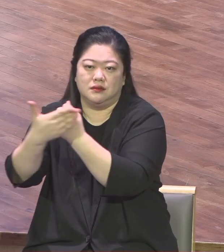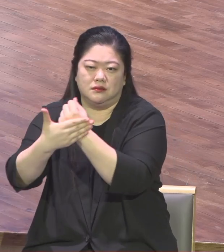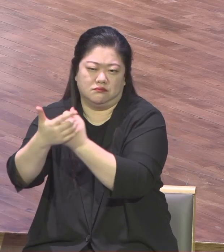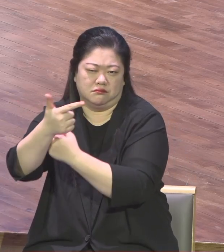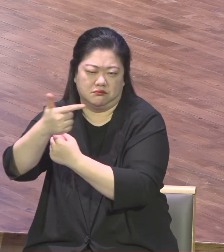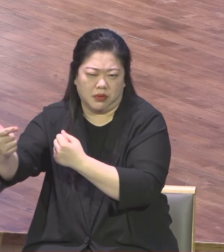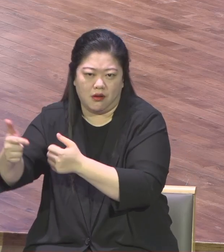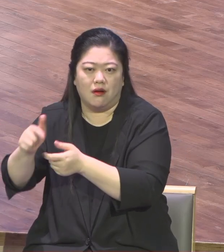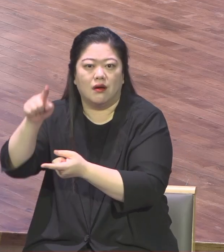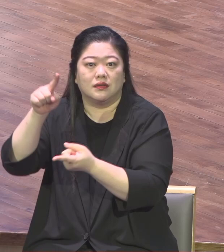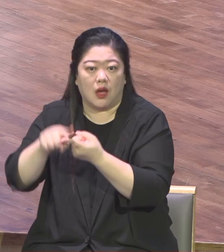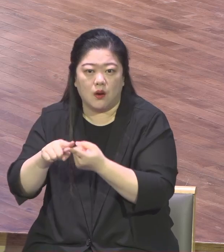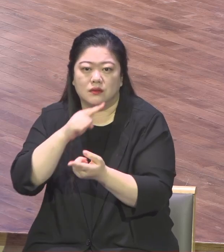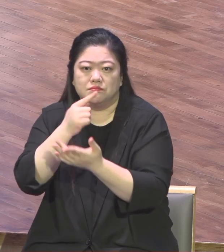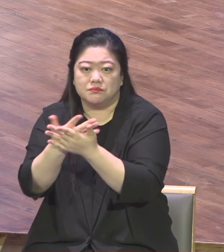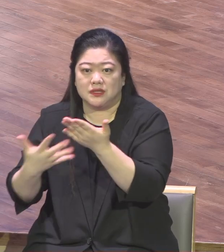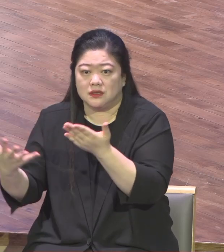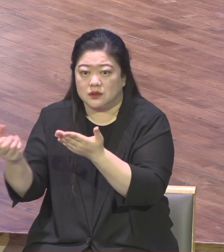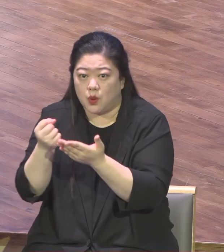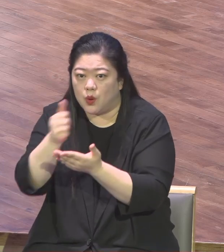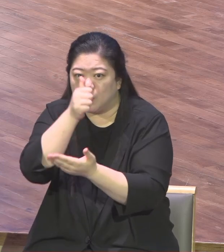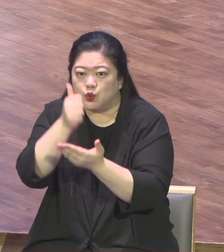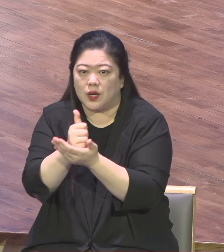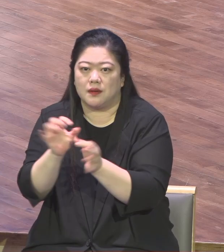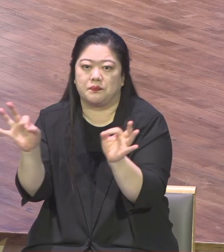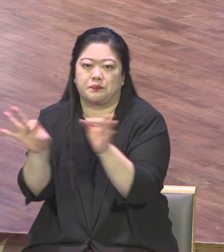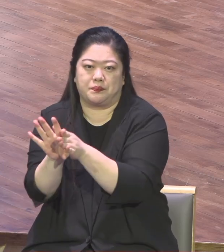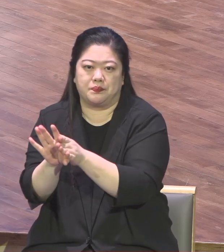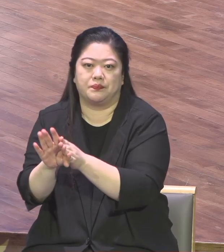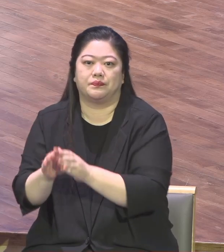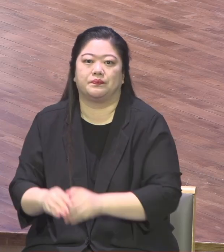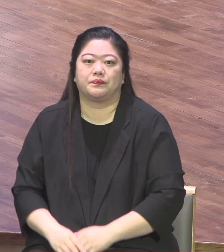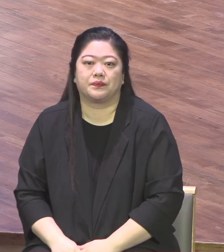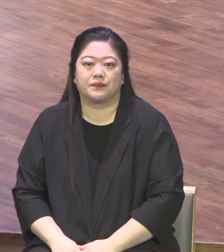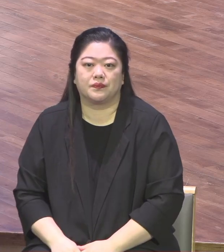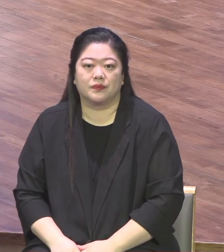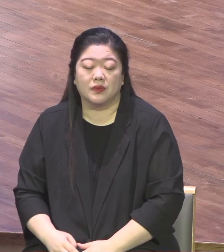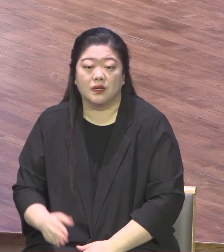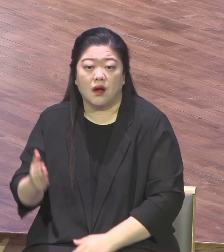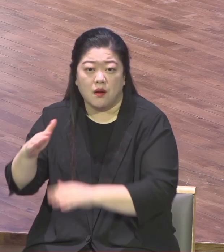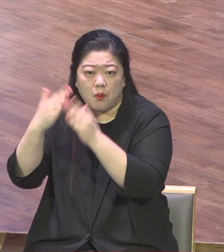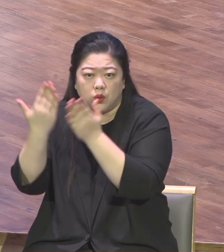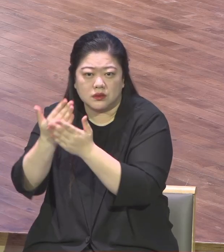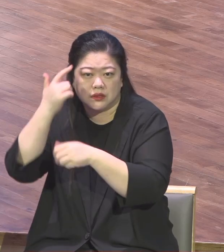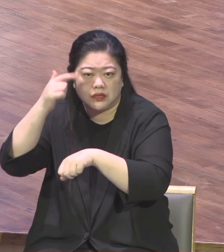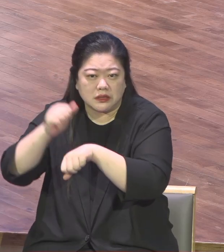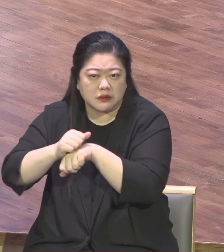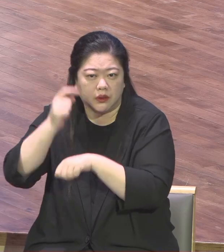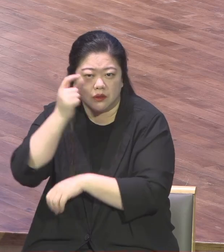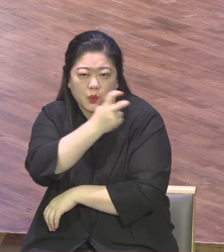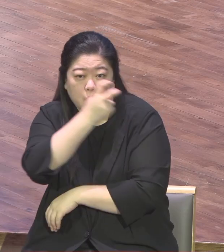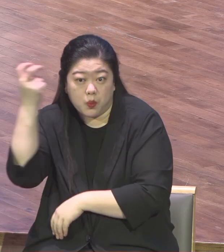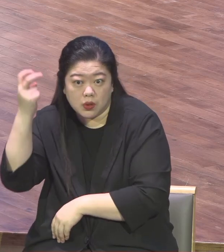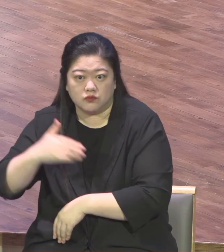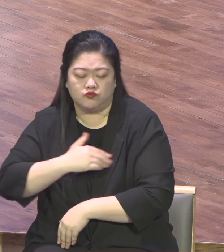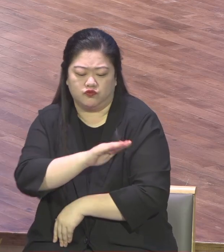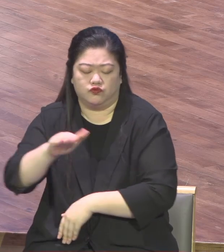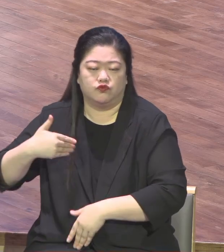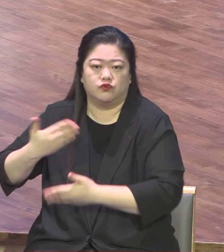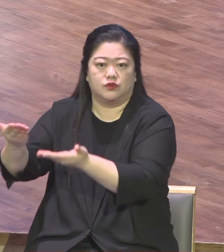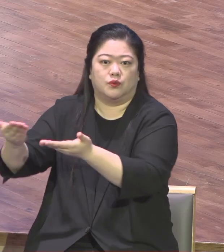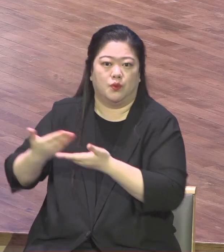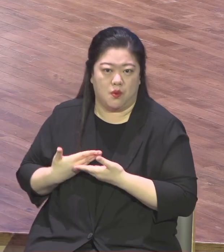따라 그의 피로 말미암아 속량 곧 죄사함을 받았느니라. 이는 그가 모든 지혜와 총명을 우리에게 넘치게